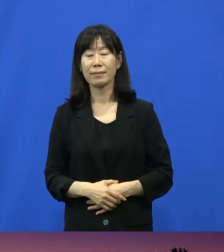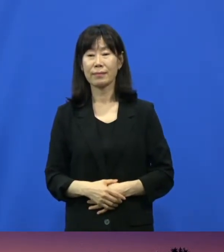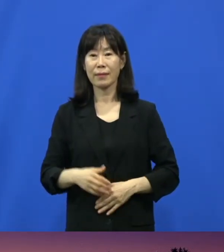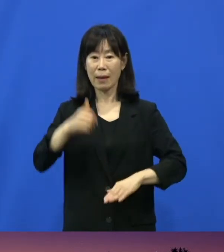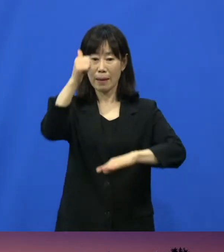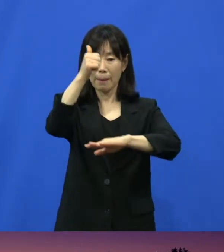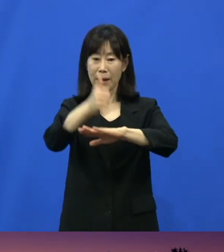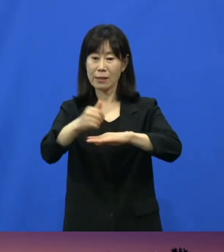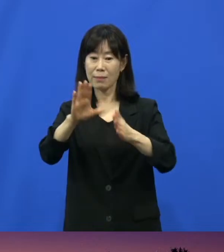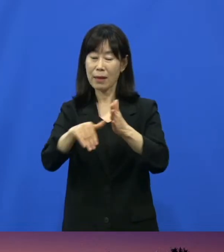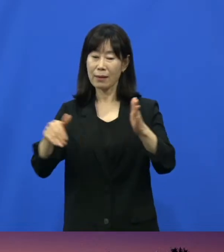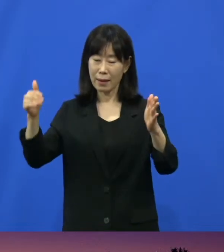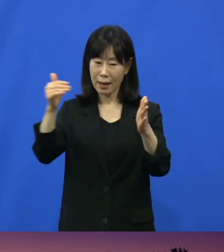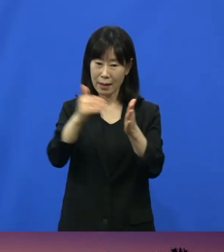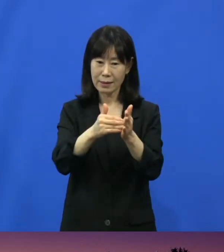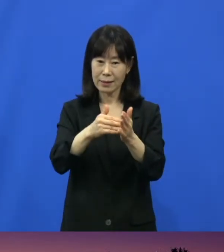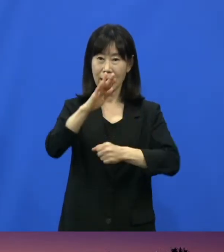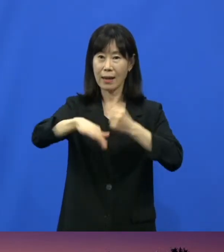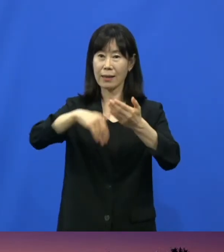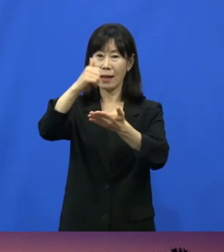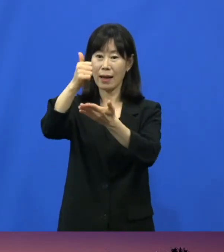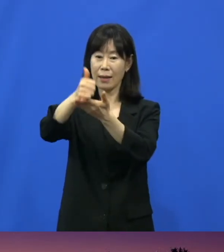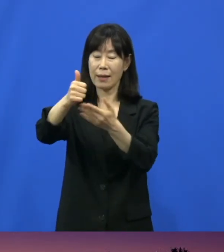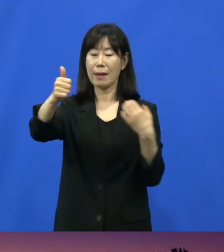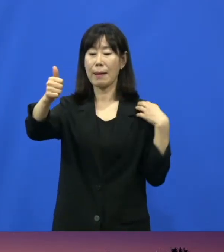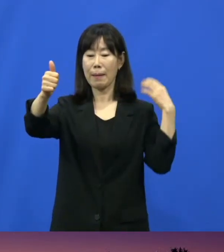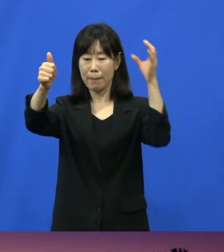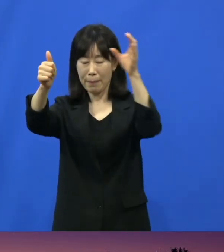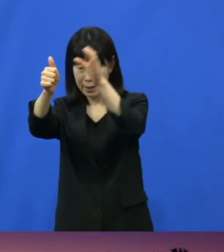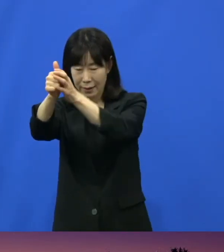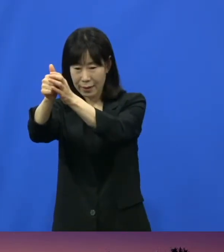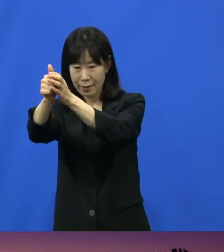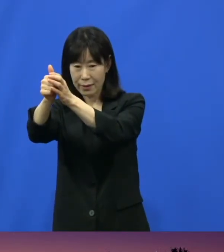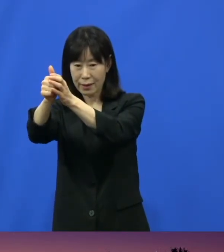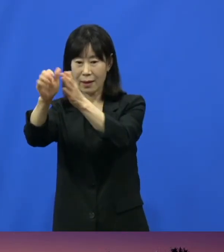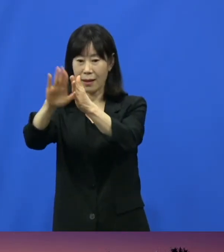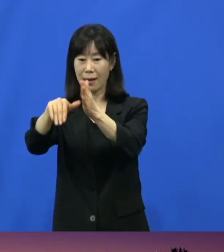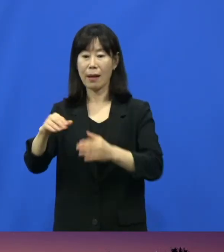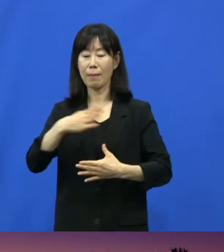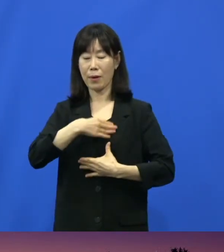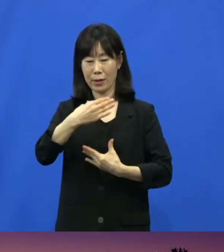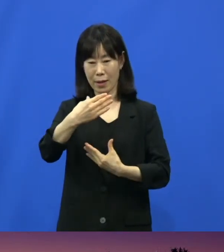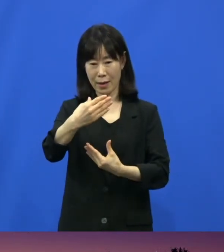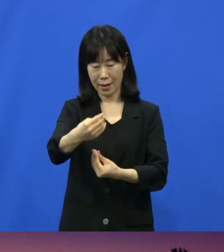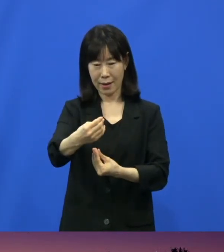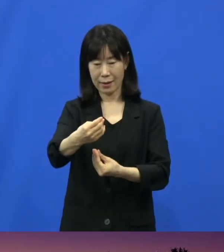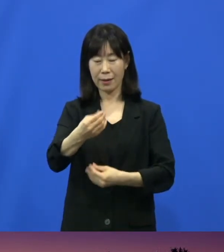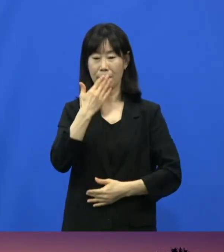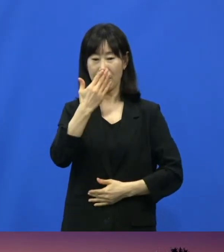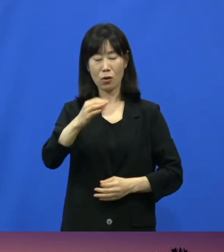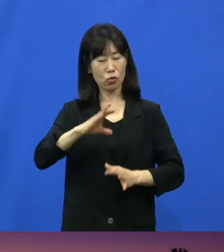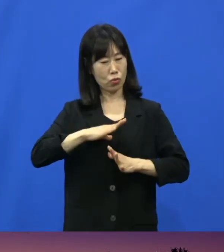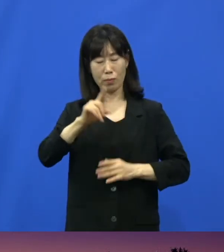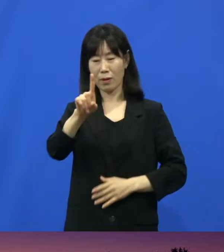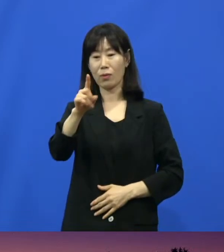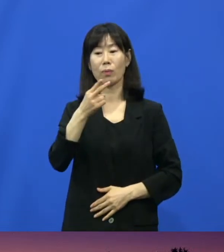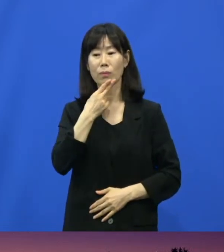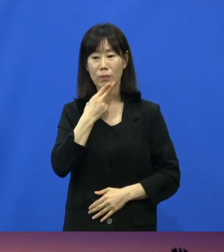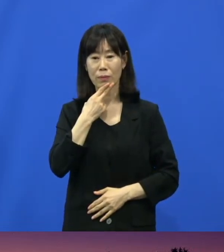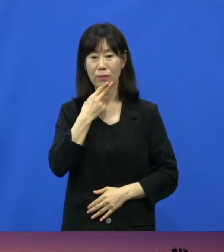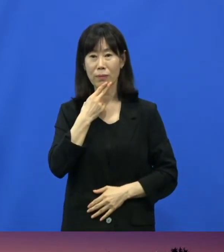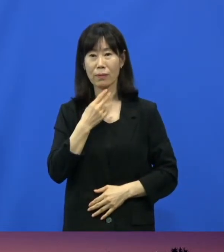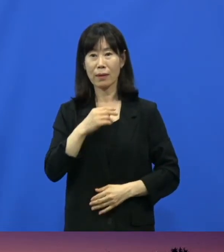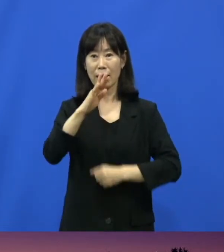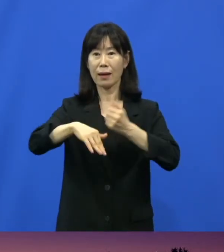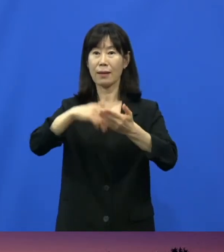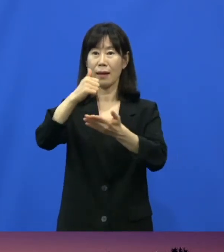날 주님이 부르시는 날도 우리도 그분의 품에 안길 때 우리는 평안을 얻습니다. 두려워하지 않습니다.